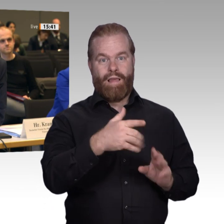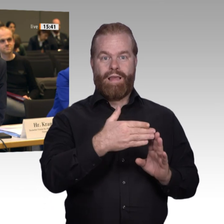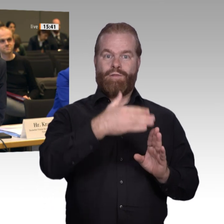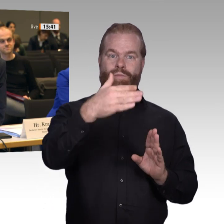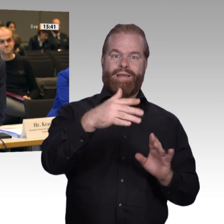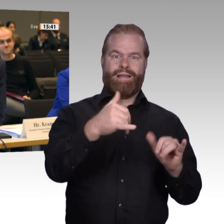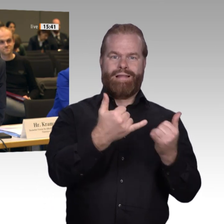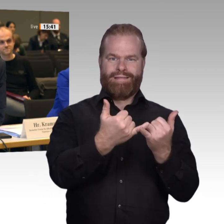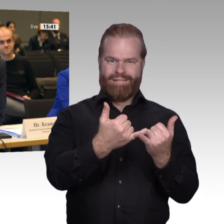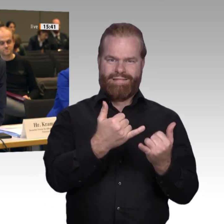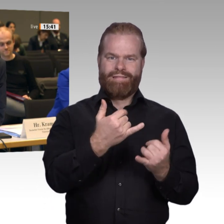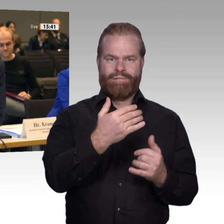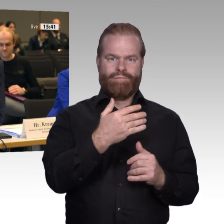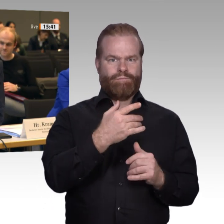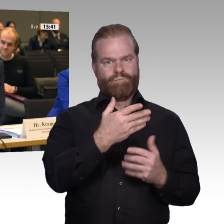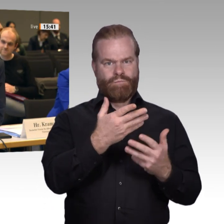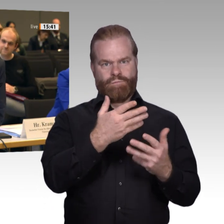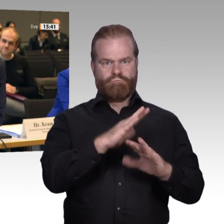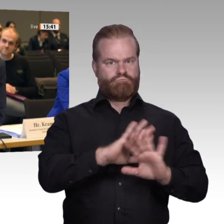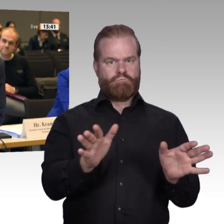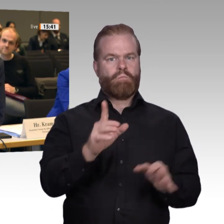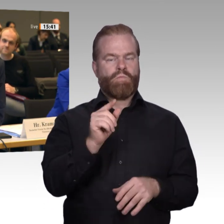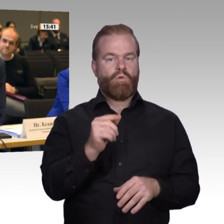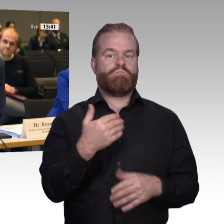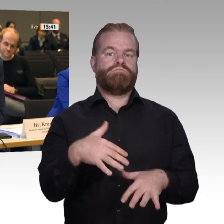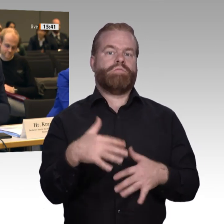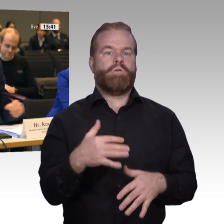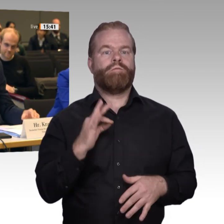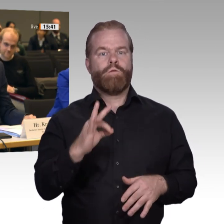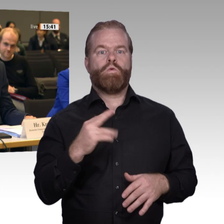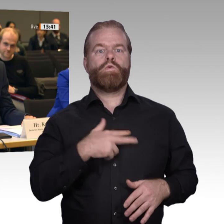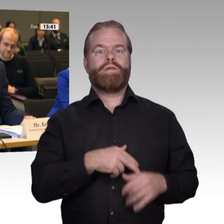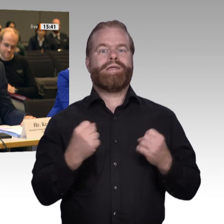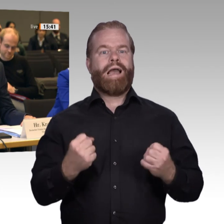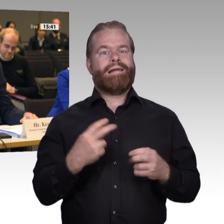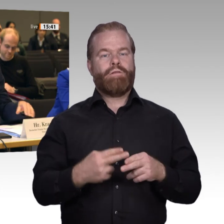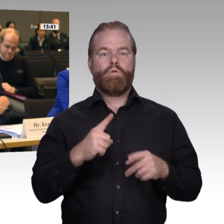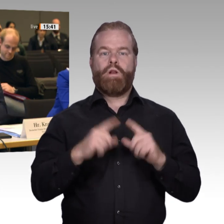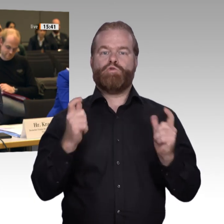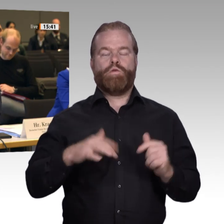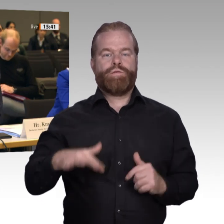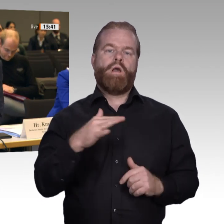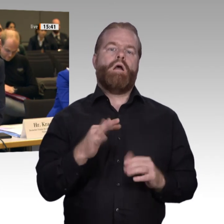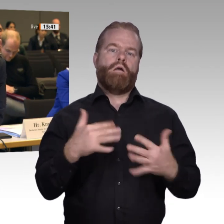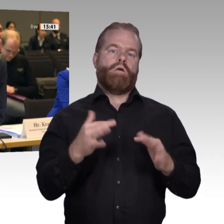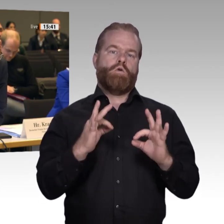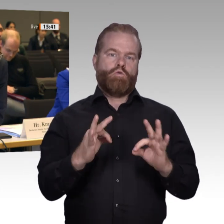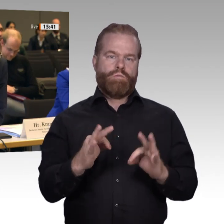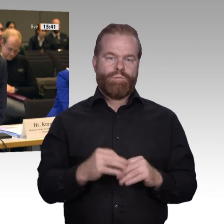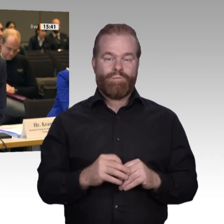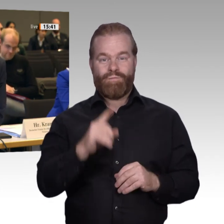jetzt davon, sagen wir mal, in Form von Geldes, also wenn man darauf schaut, wer davon profitieren